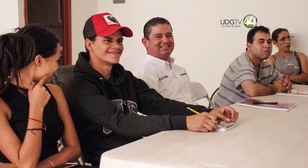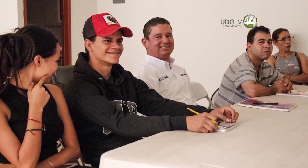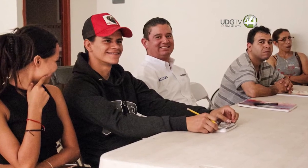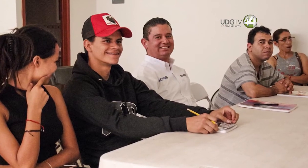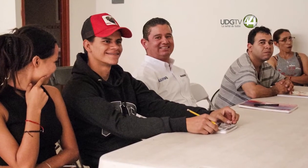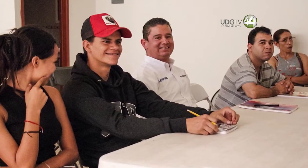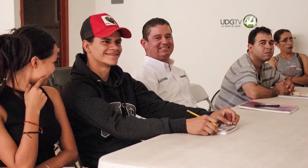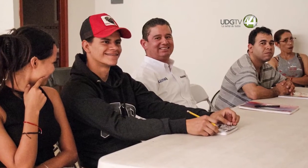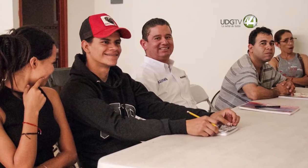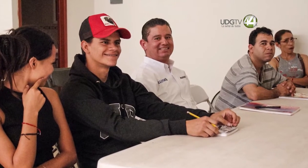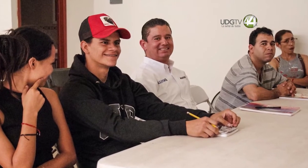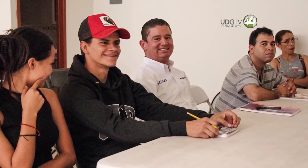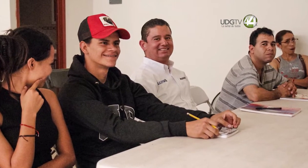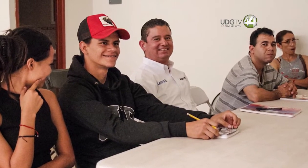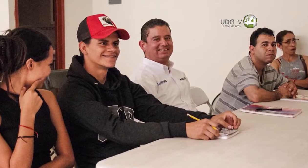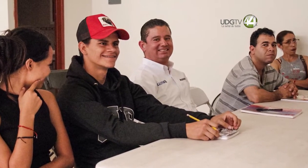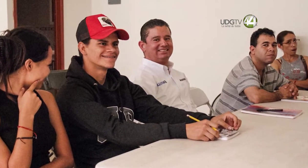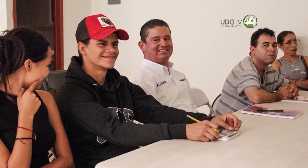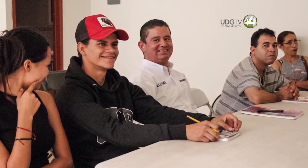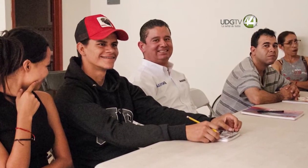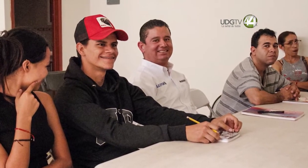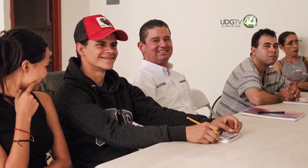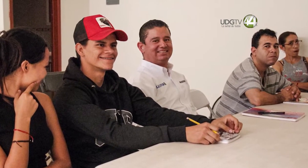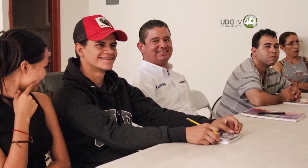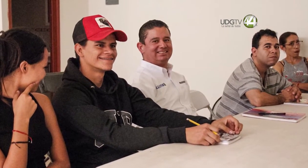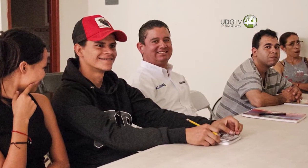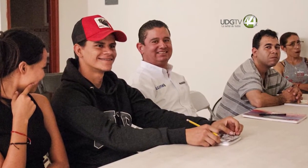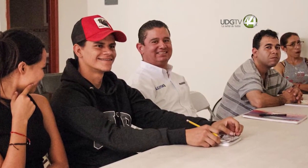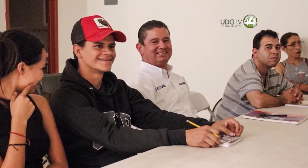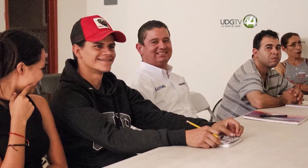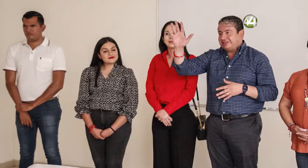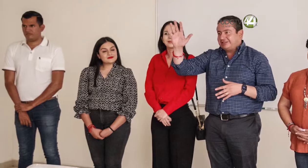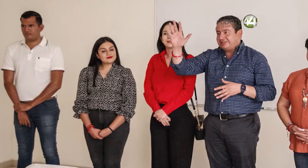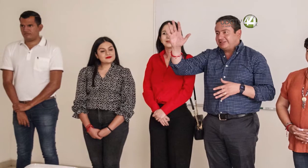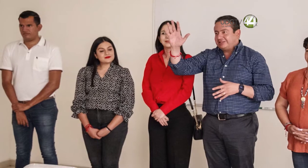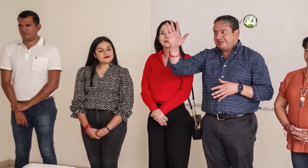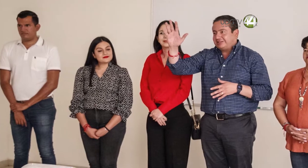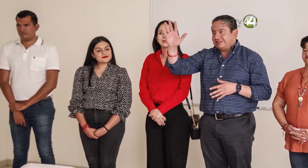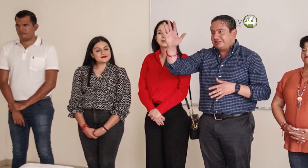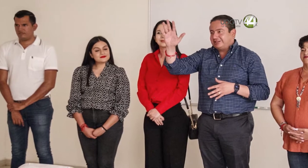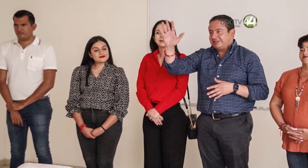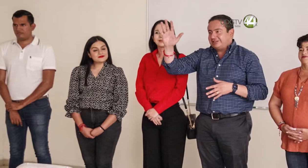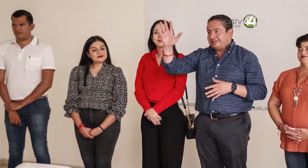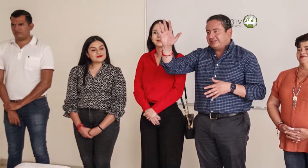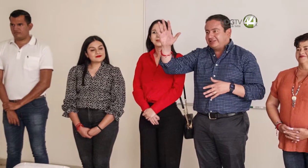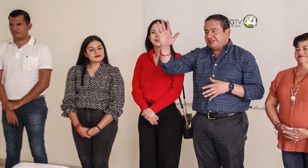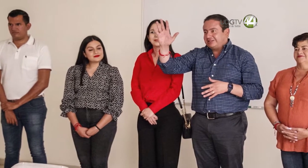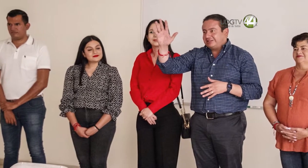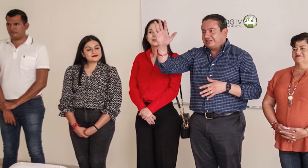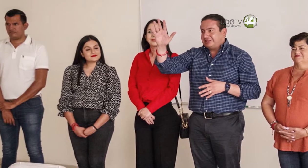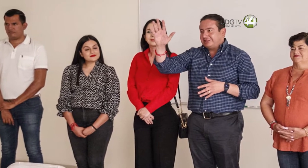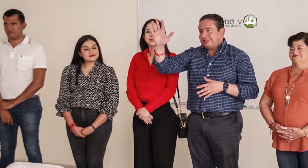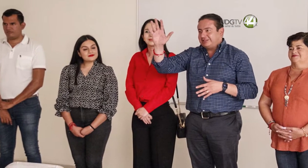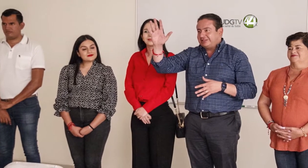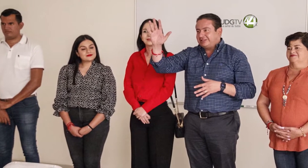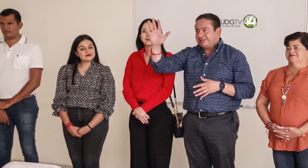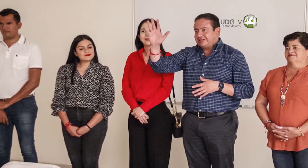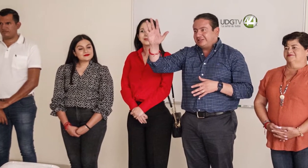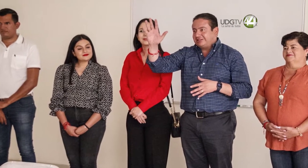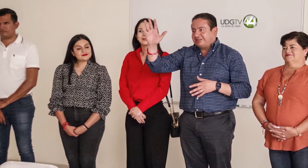Autlan inauguró oficialmente la primera escuela municipal de lengua de señas mexicanas que atenderá a las y los ciudadanos